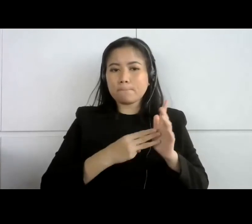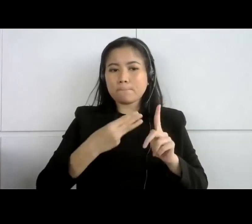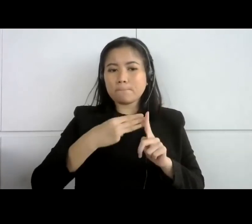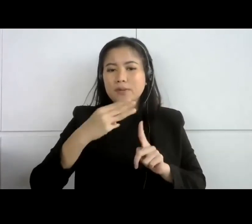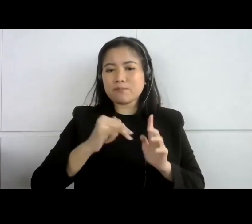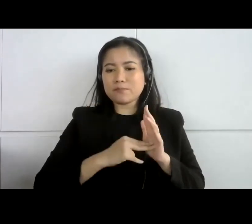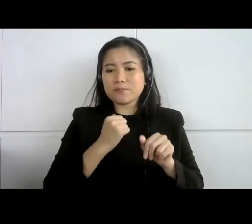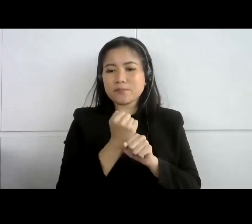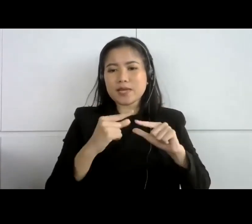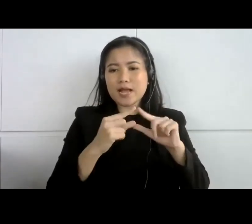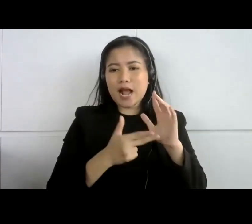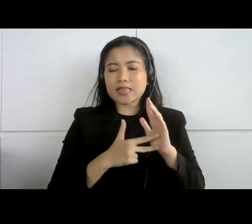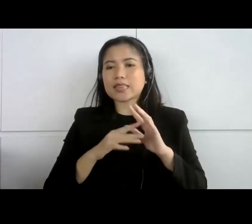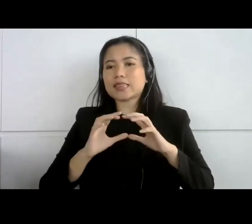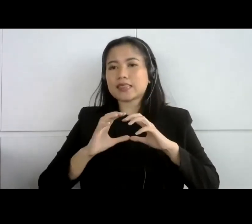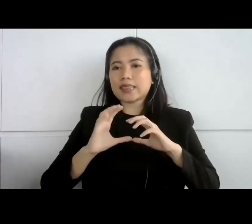teknis,